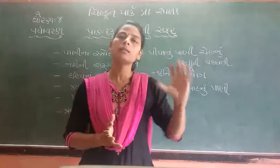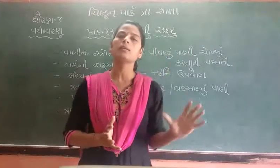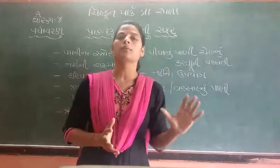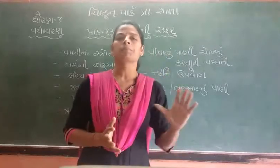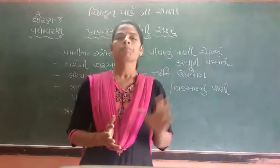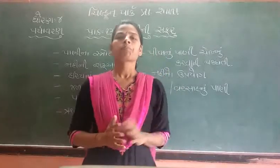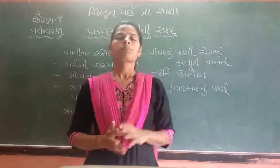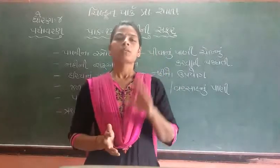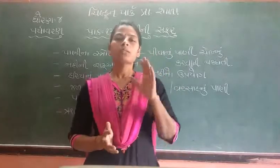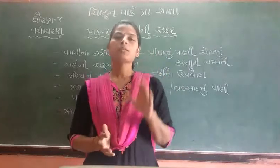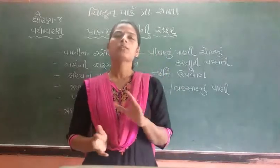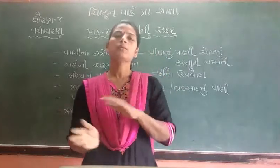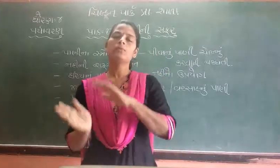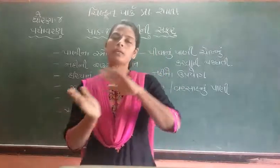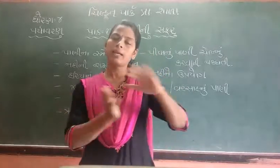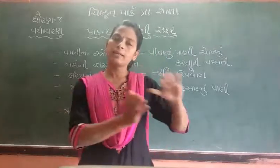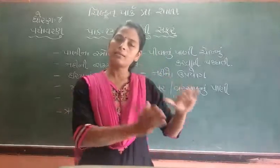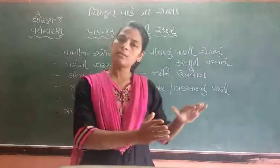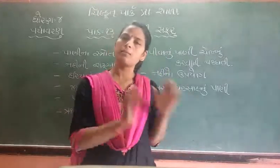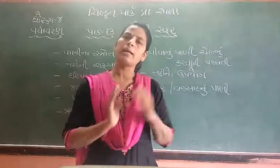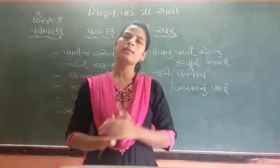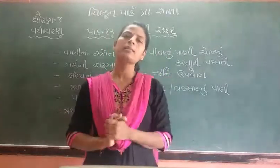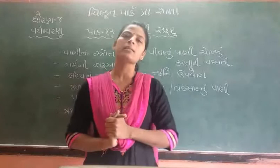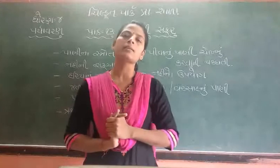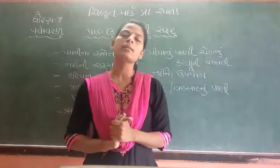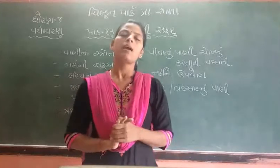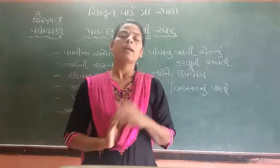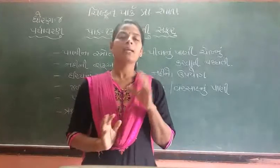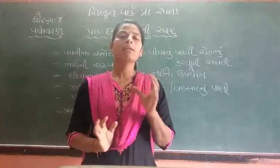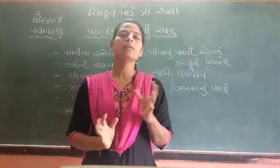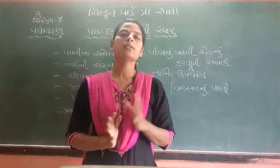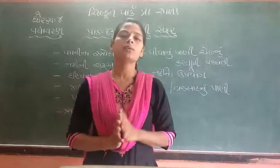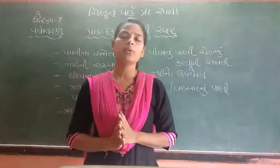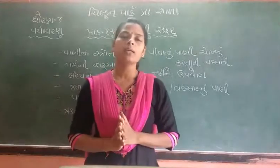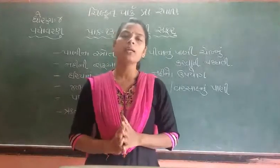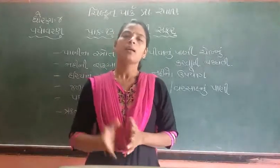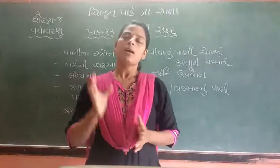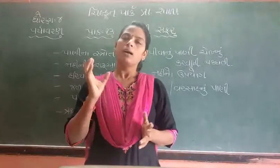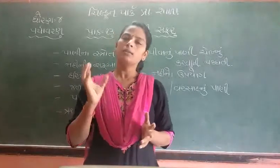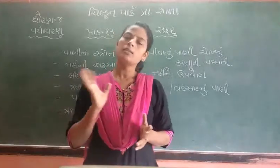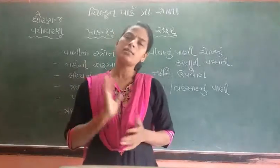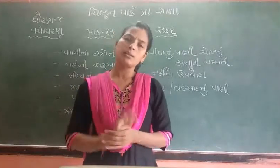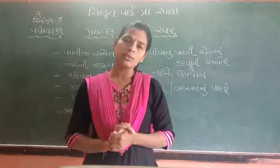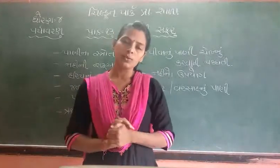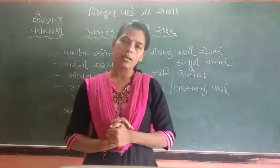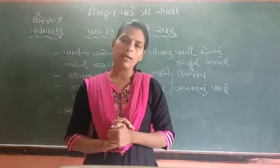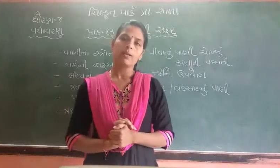નથી, જે નદીઓ દરિયાની અંદર સમાઈ નથી જતી એવી નદીઓને અંતસ્થ નદીઓ કહેવાય।